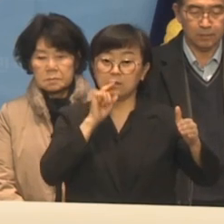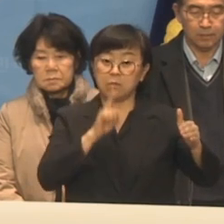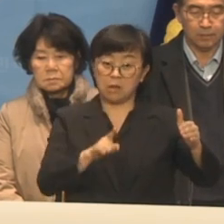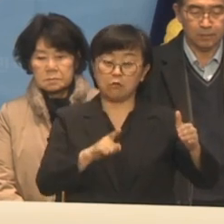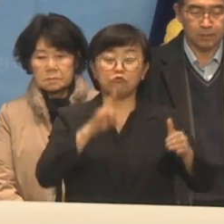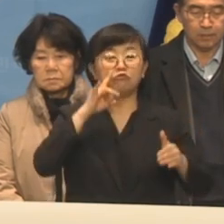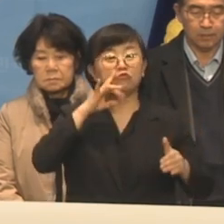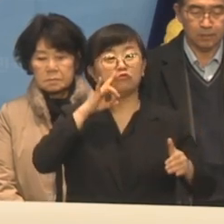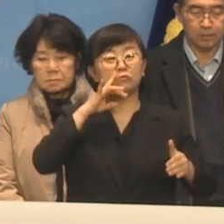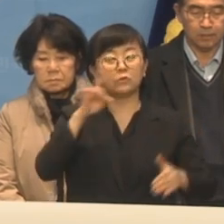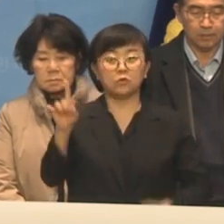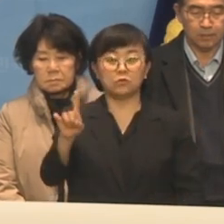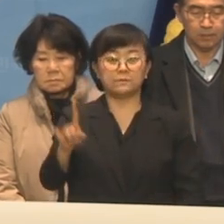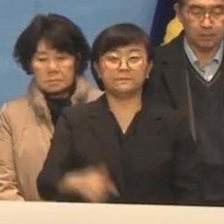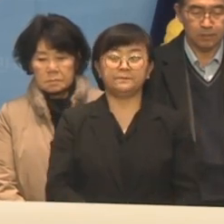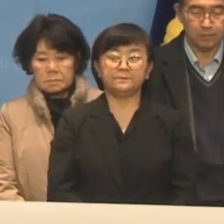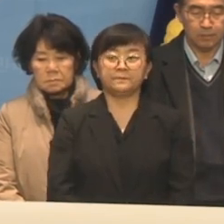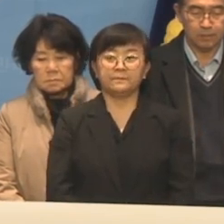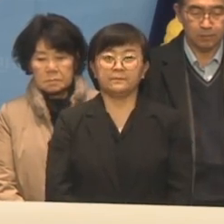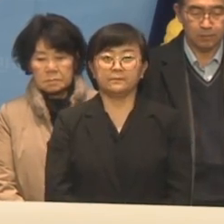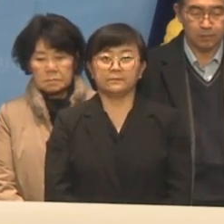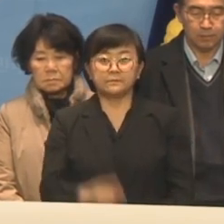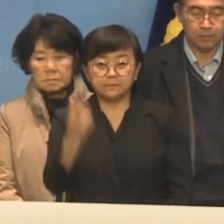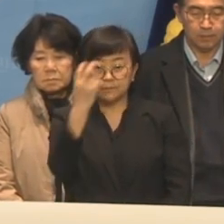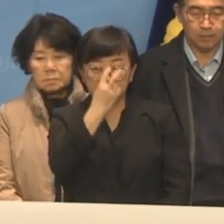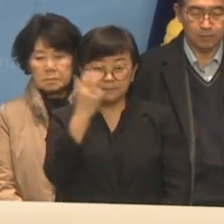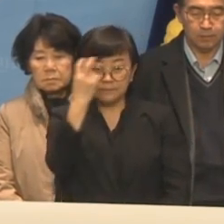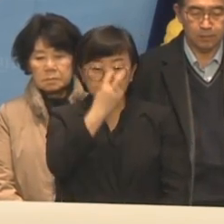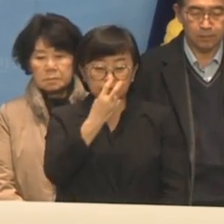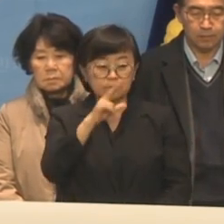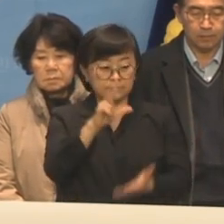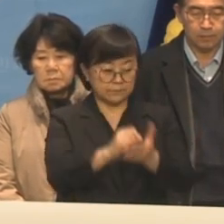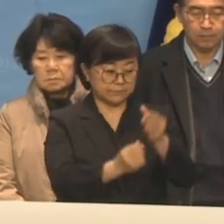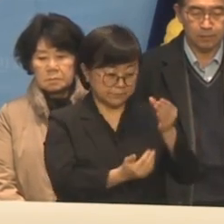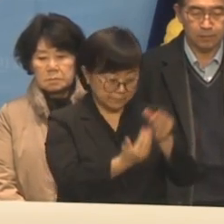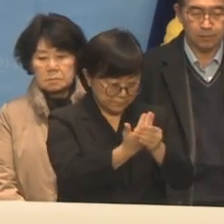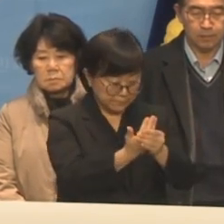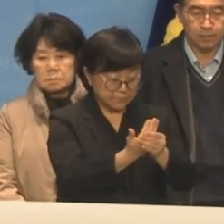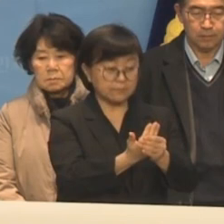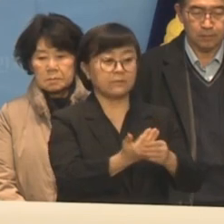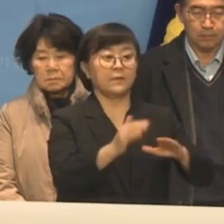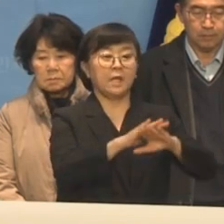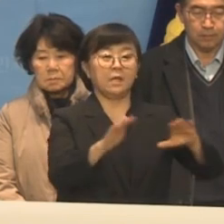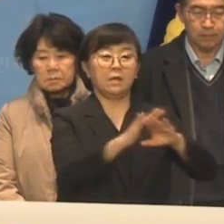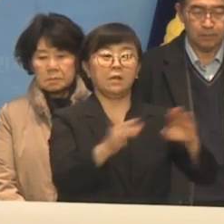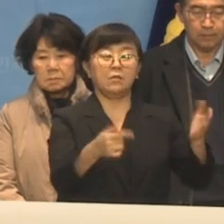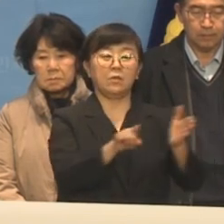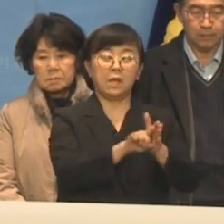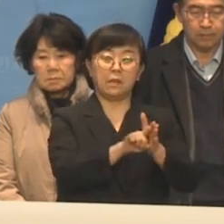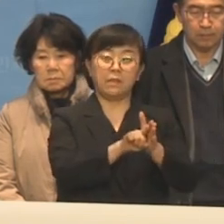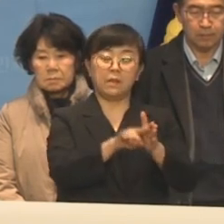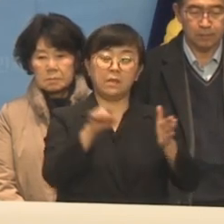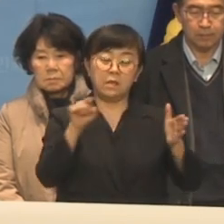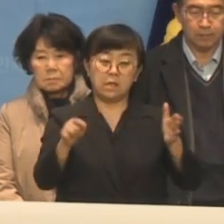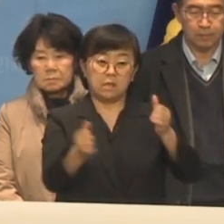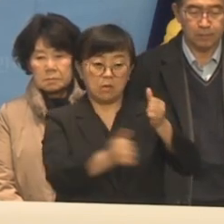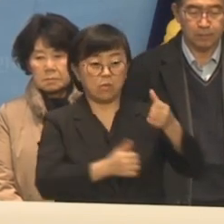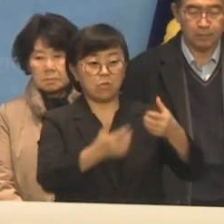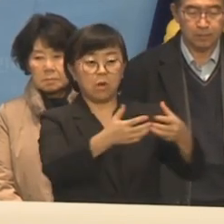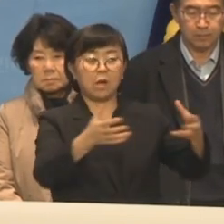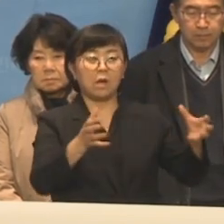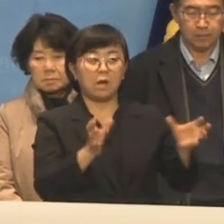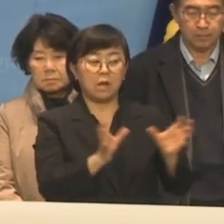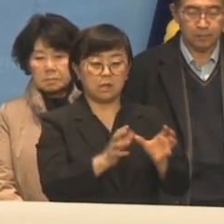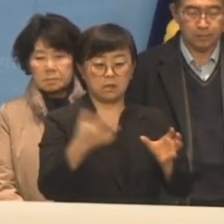게 궁금하고요. 그리고 그런 것들을 감시 감독하고 문제가 생겼을 때 즉각적인 조치를 해야 될 원안위가 그러한 역할들을 제대로 안